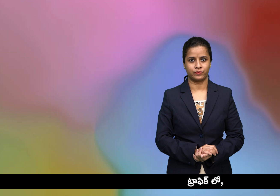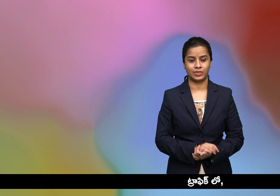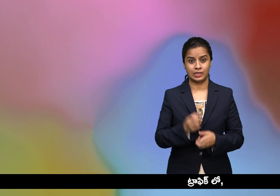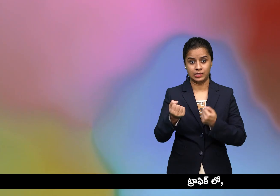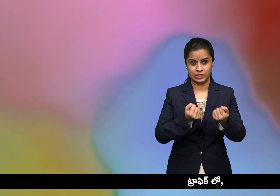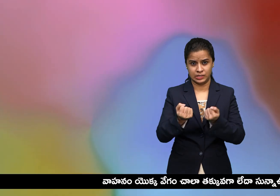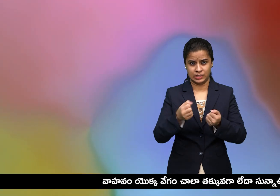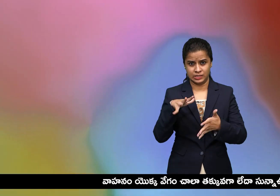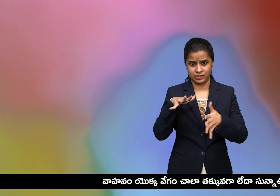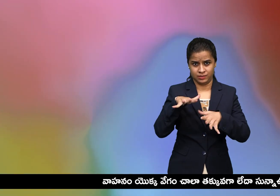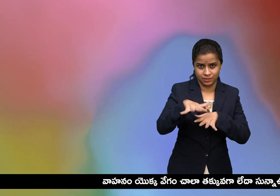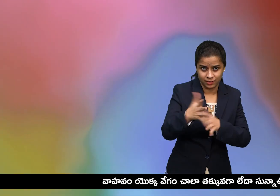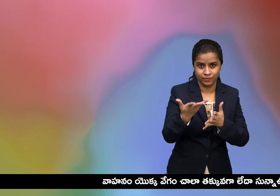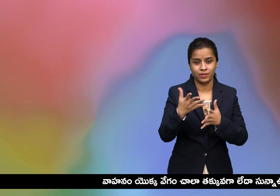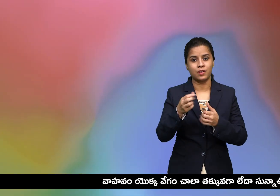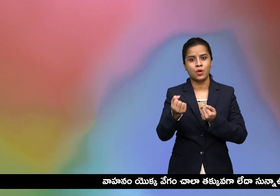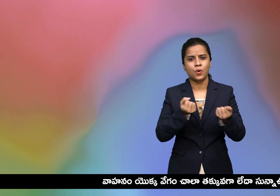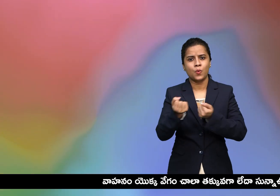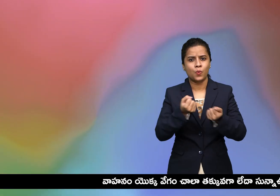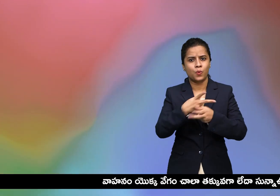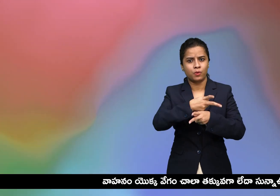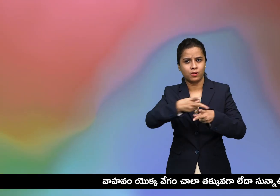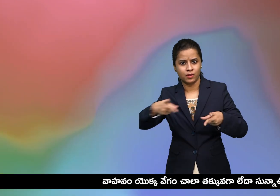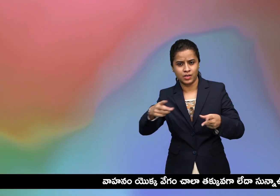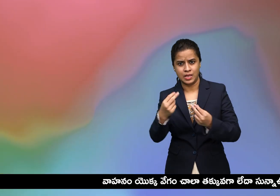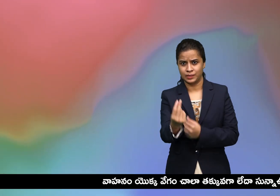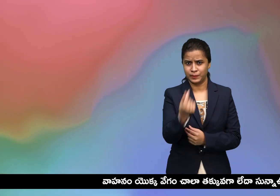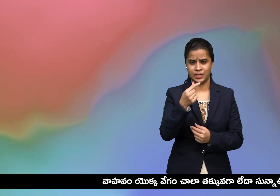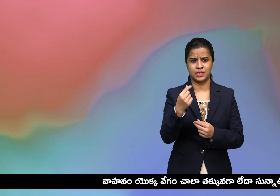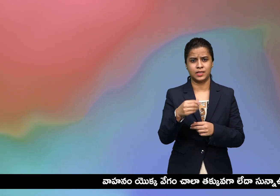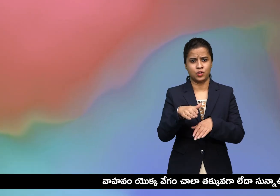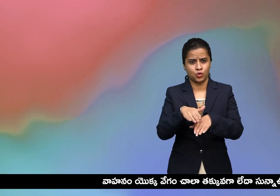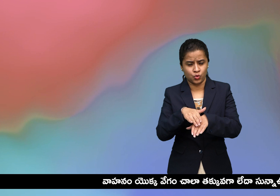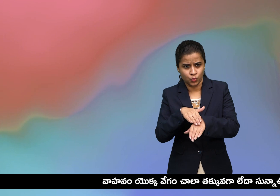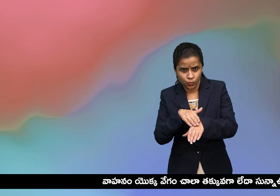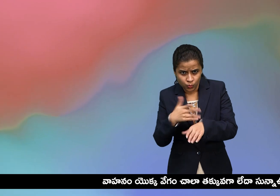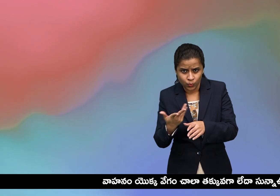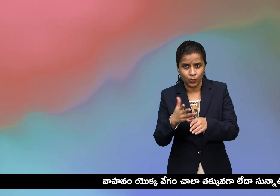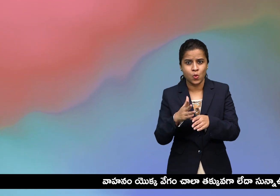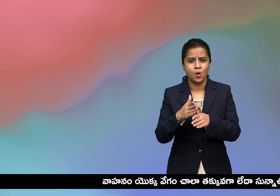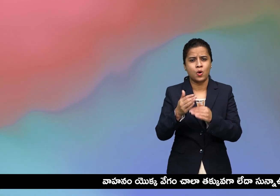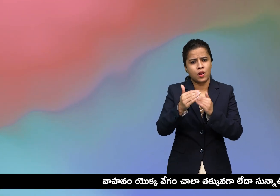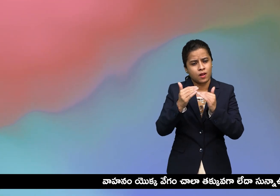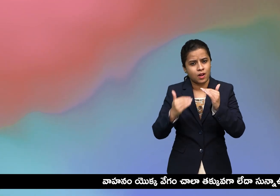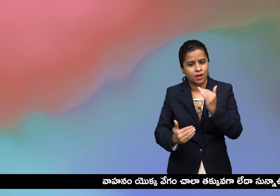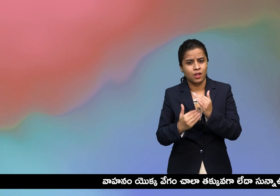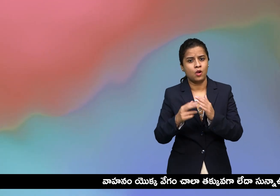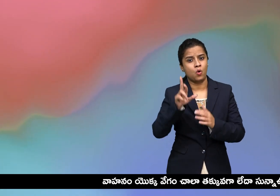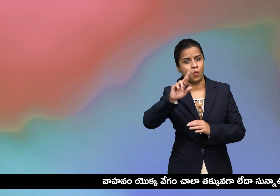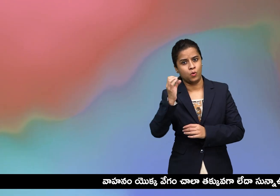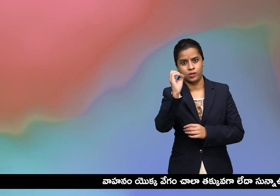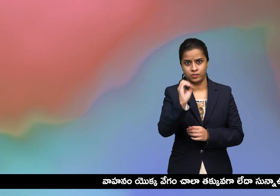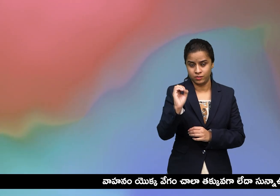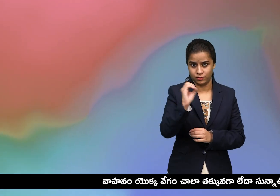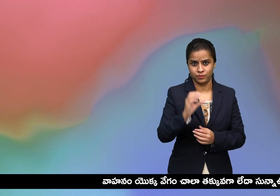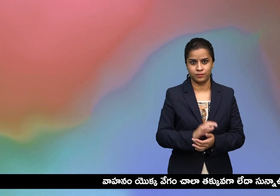ట్రాఫిక్లో వాహనం యొక్క వేగం చాలా తక్కువగా లేదా 0 ఉంటుంది.